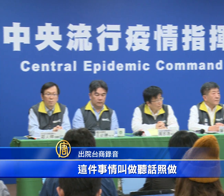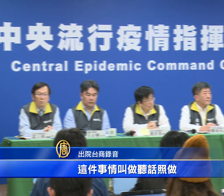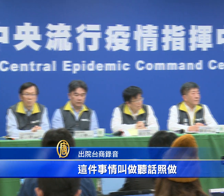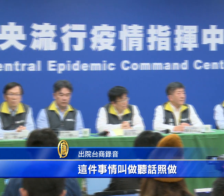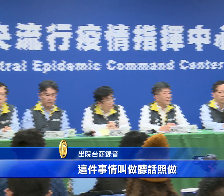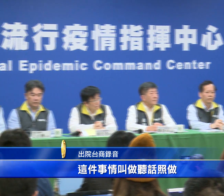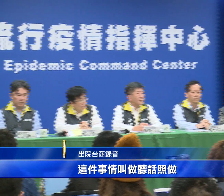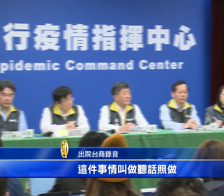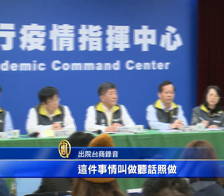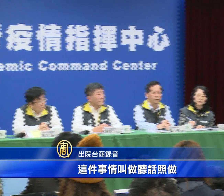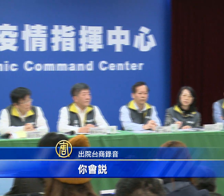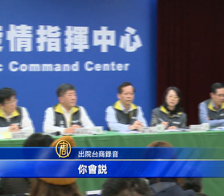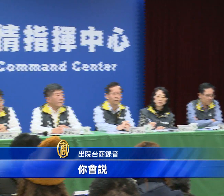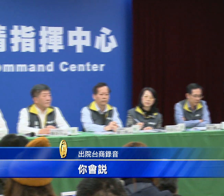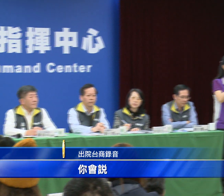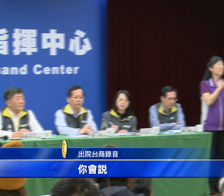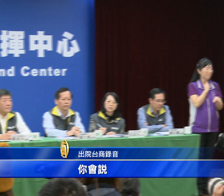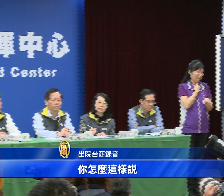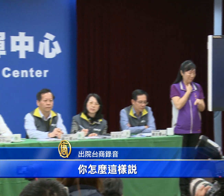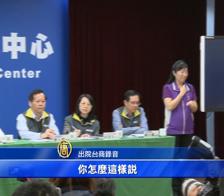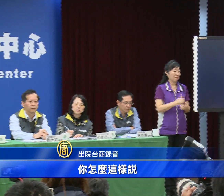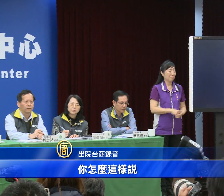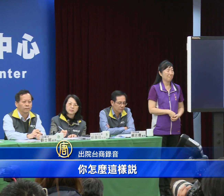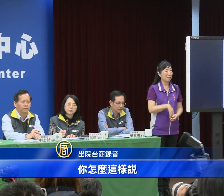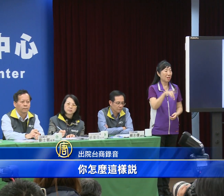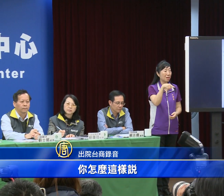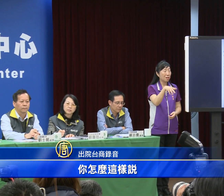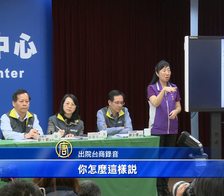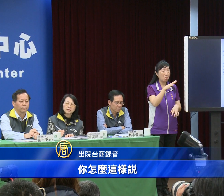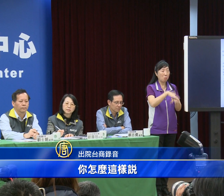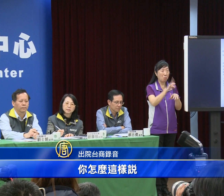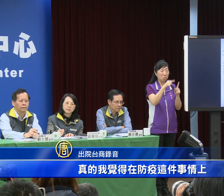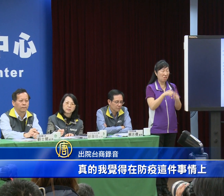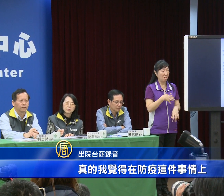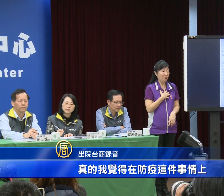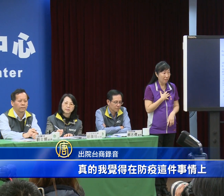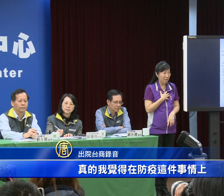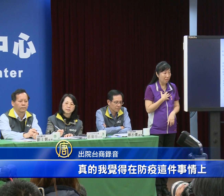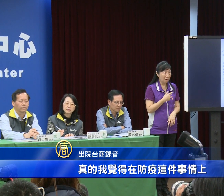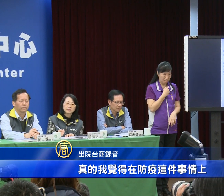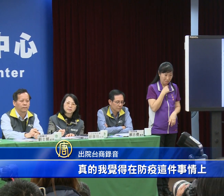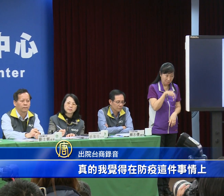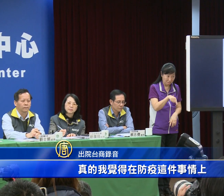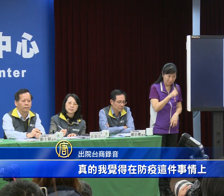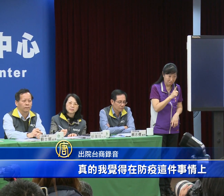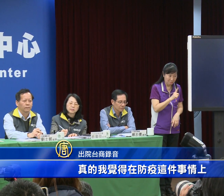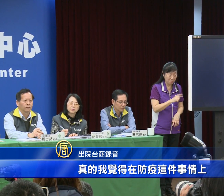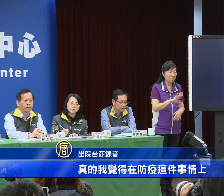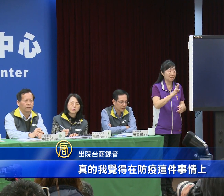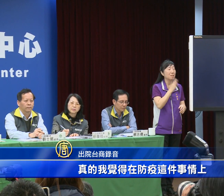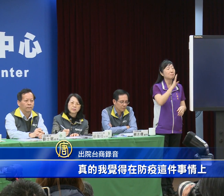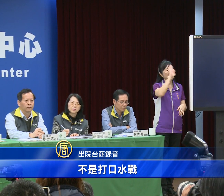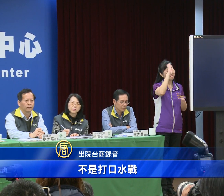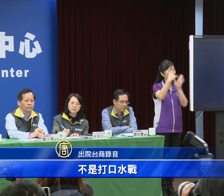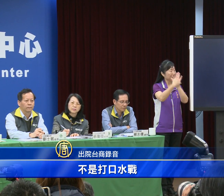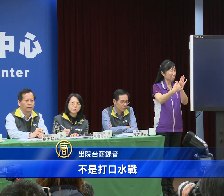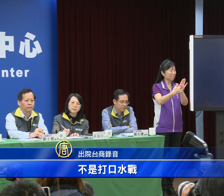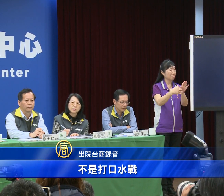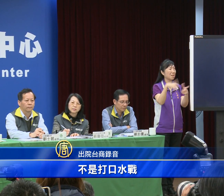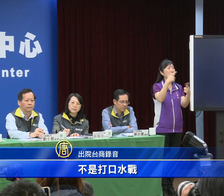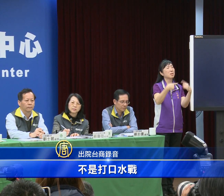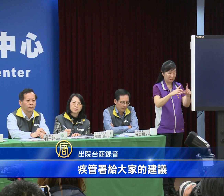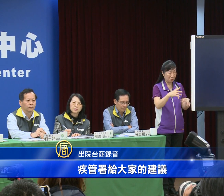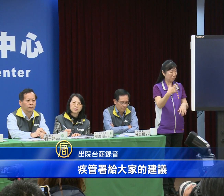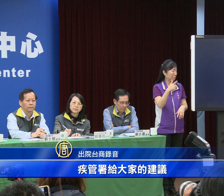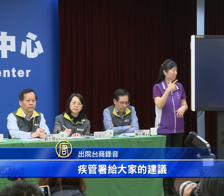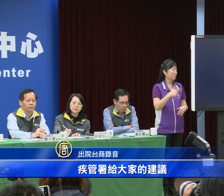听话照做。你会说哈，你怎么这样说？真的，我觉得在防疫这件事情上不是打口